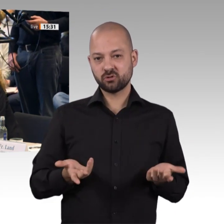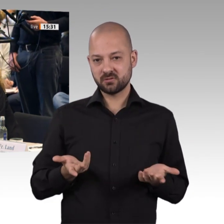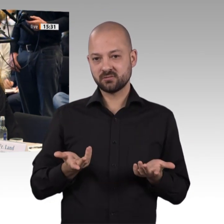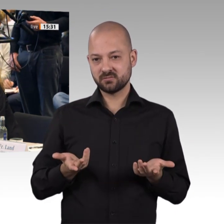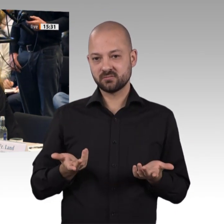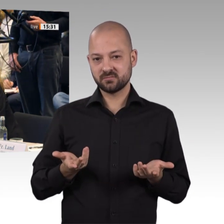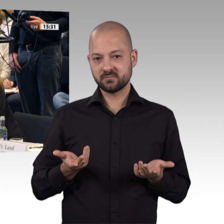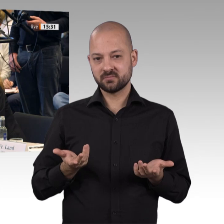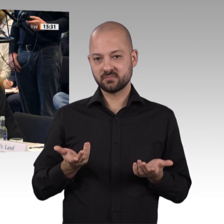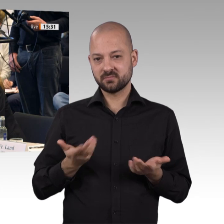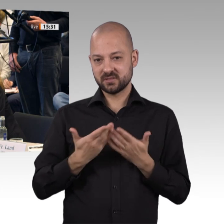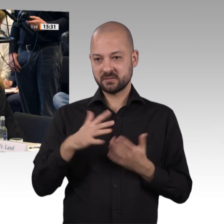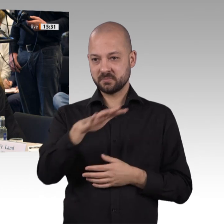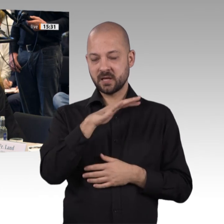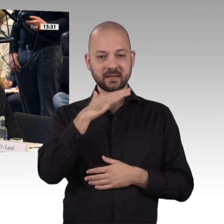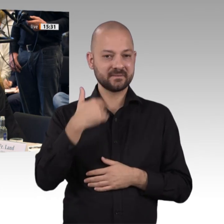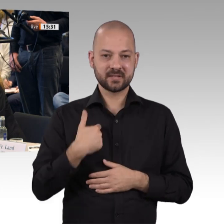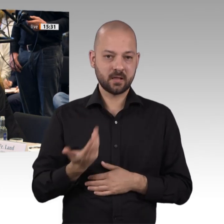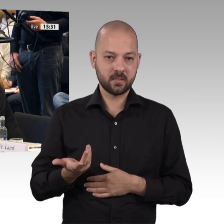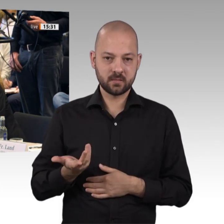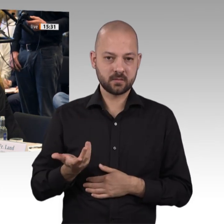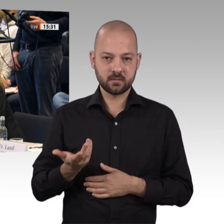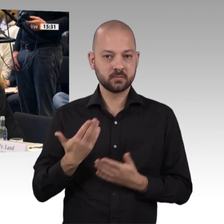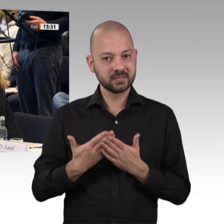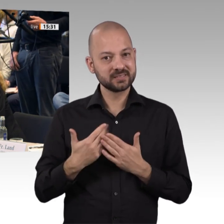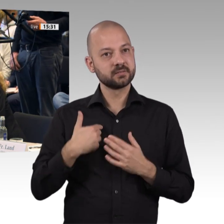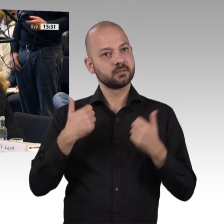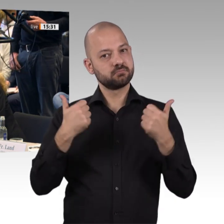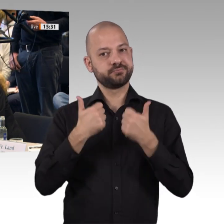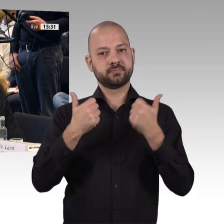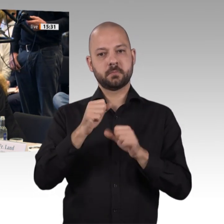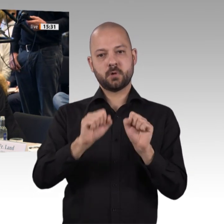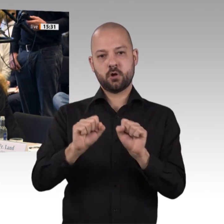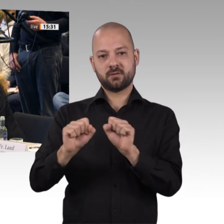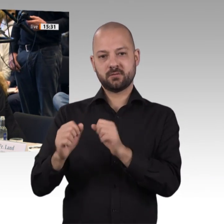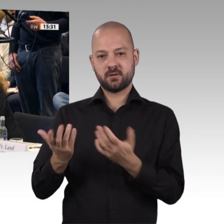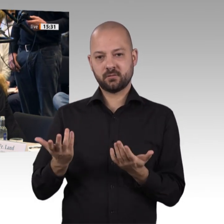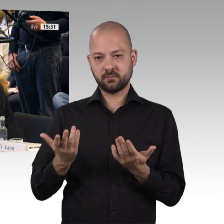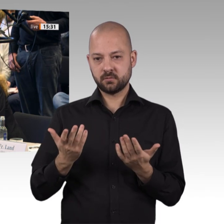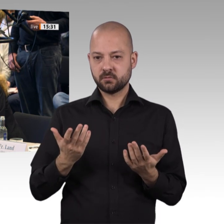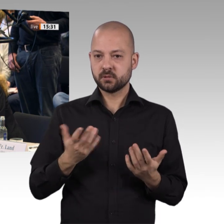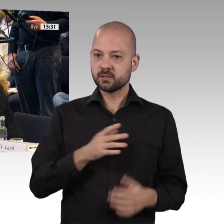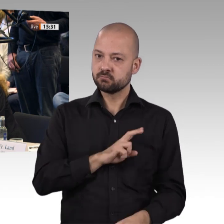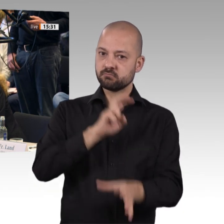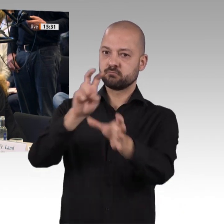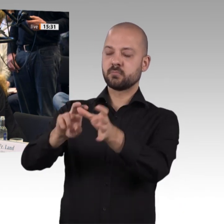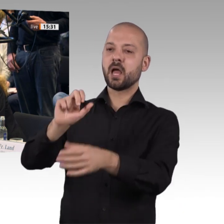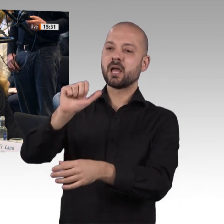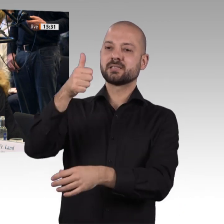Arbeitsmarkt und sehen tatsächlich die volle Übernahme der Arbeitsassistenzkosten hier als einen weiteren richtigen